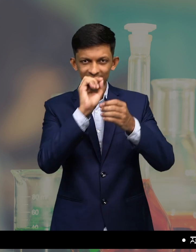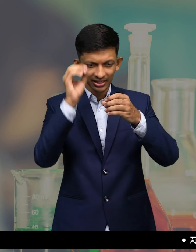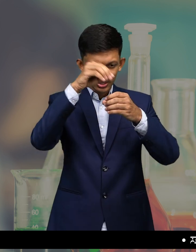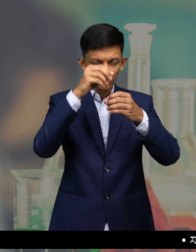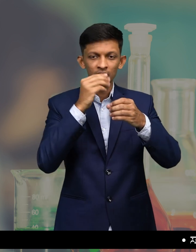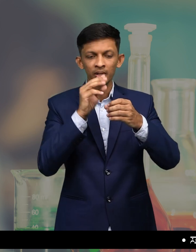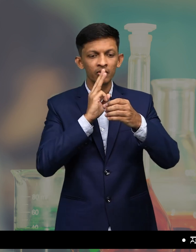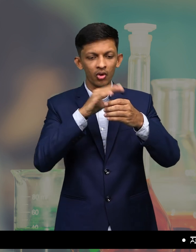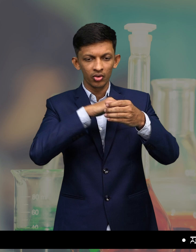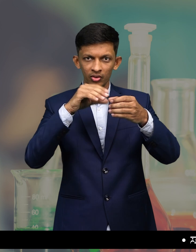ಸ್ಯಾಚುರೇಟೆಡ್ ಪರಿಹಾರ,